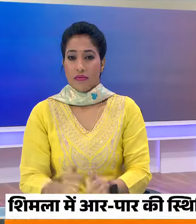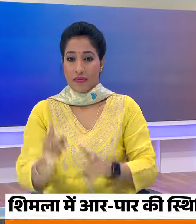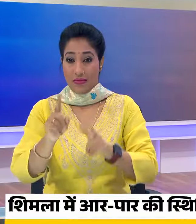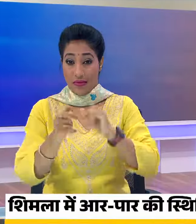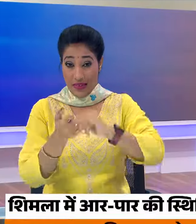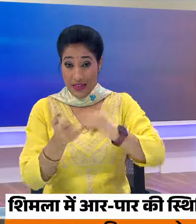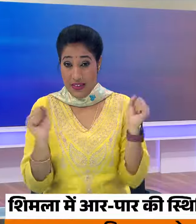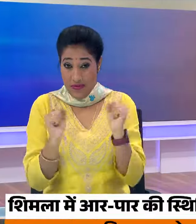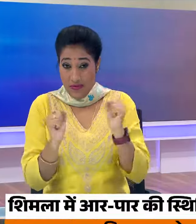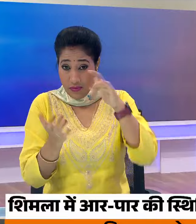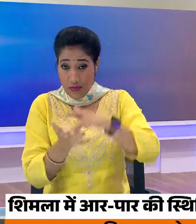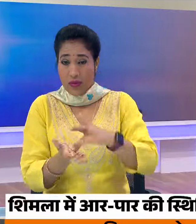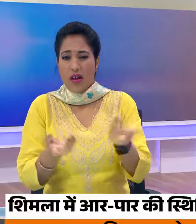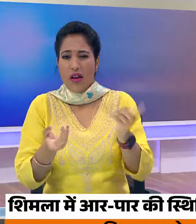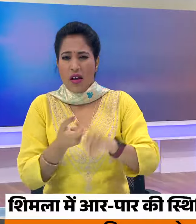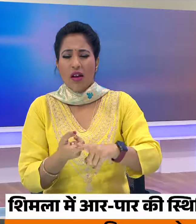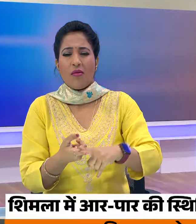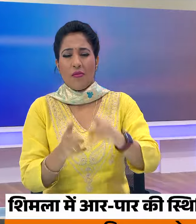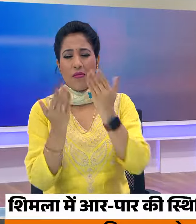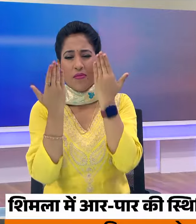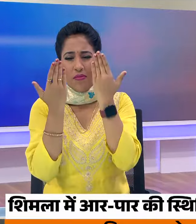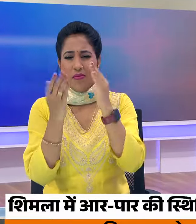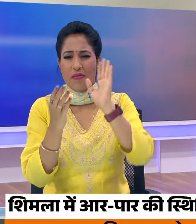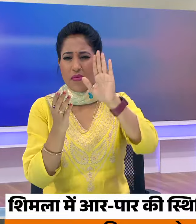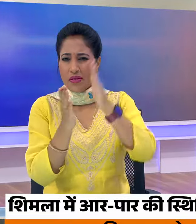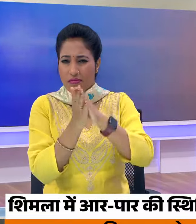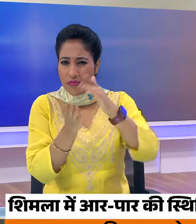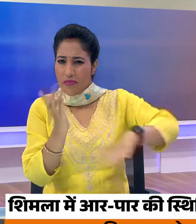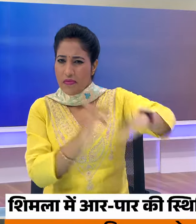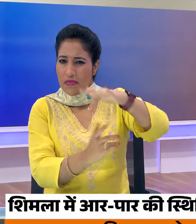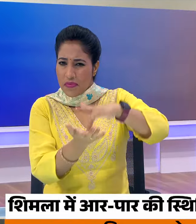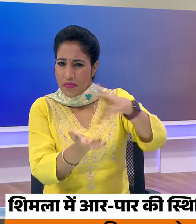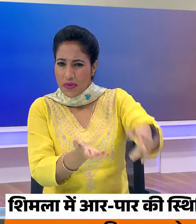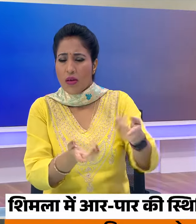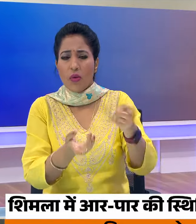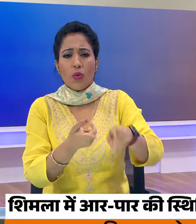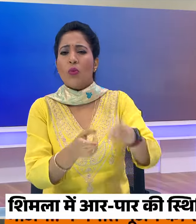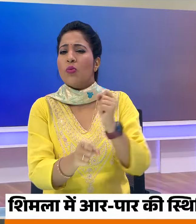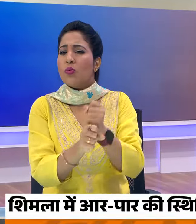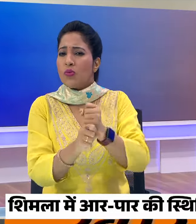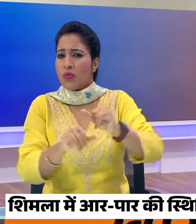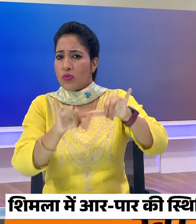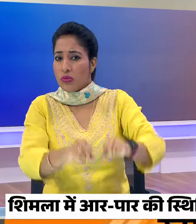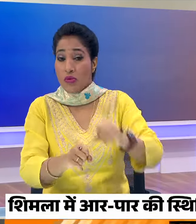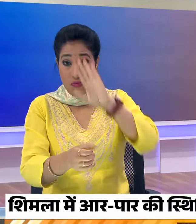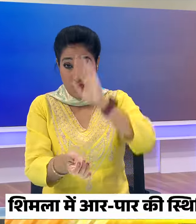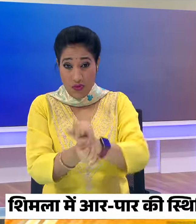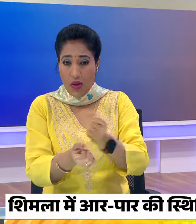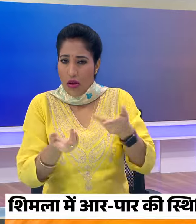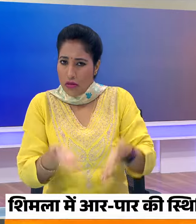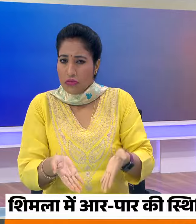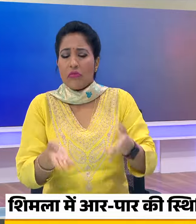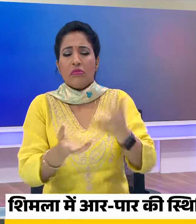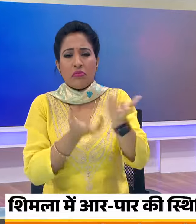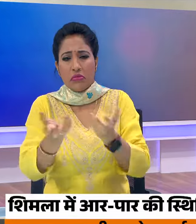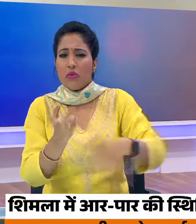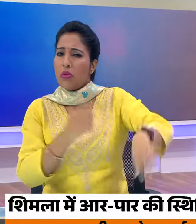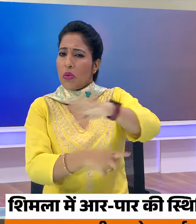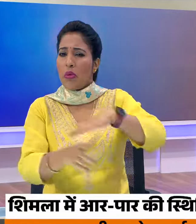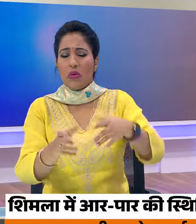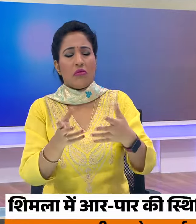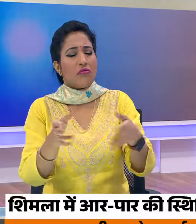शिमला में अवैध मस्जिद के खिलाफ आर पार की स्थिति। कल हुई पुलिस की कार्रवाई के खिलाफ आज बाजार बंद। सड़कों पर उतरा व्यापारी